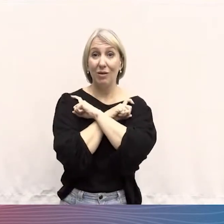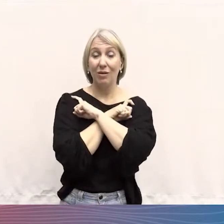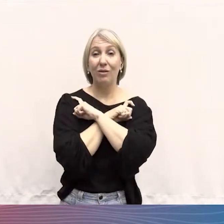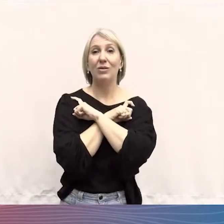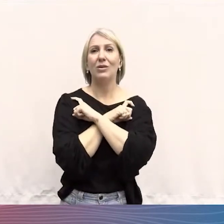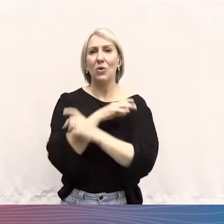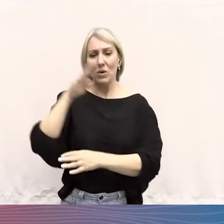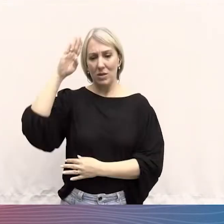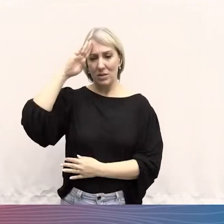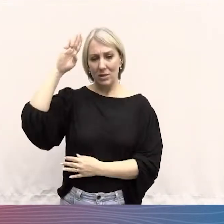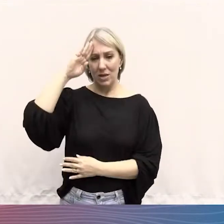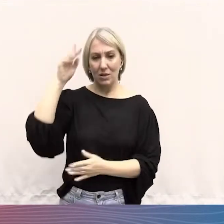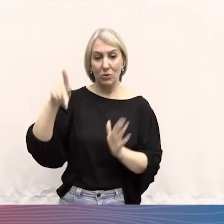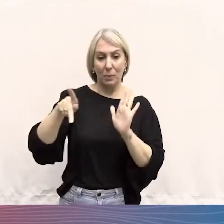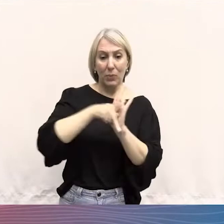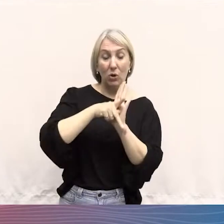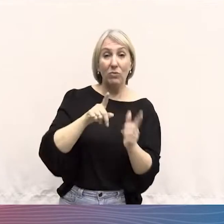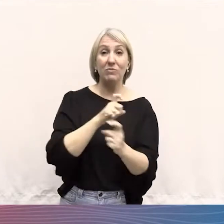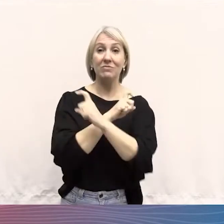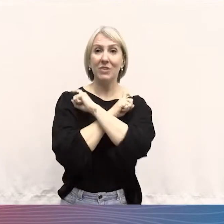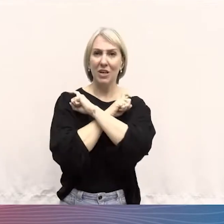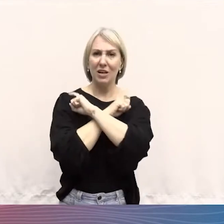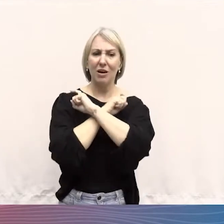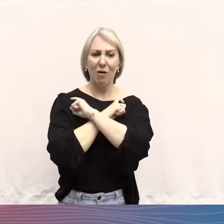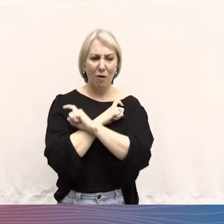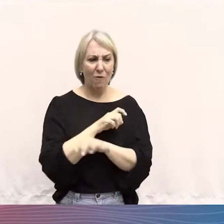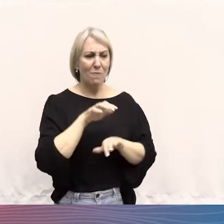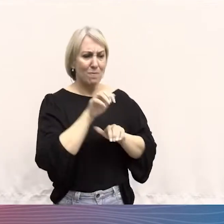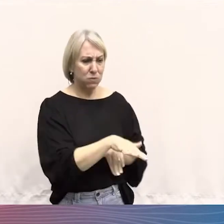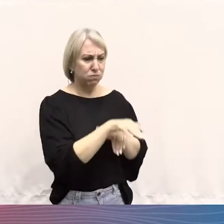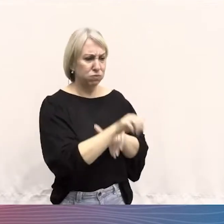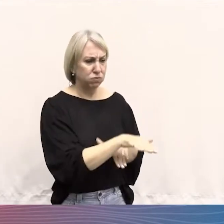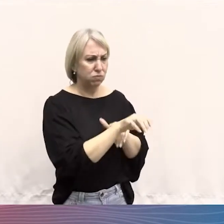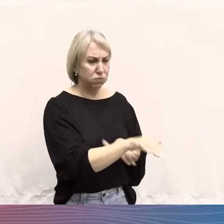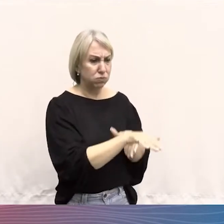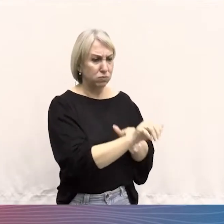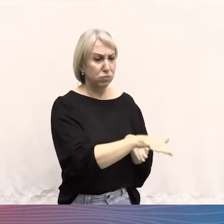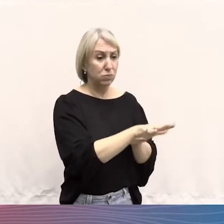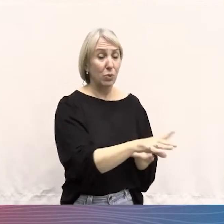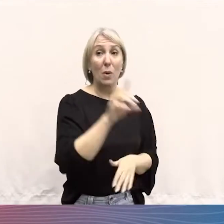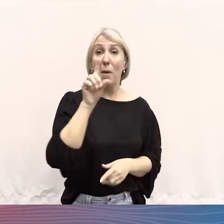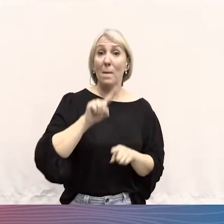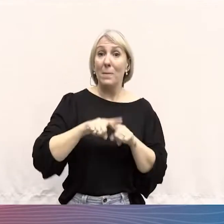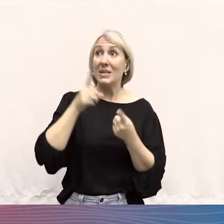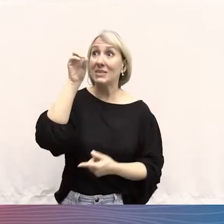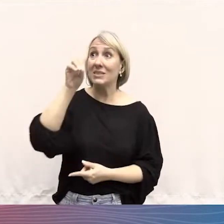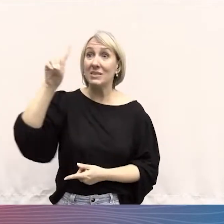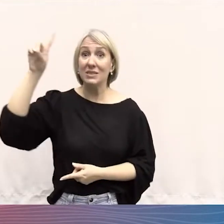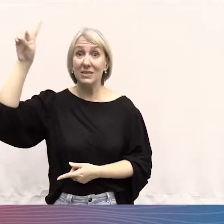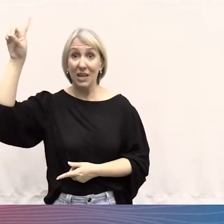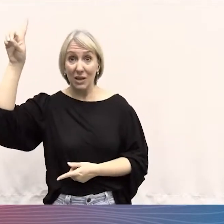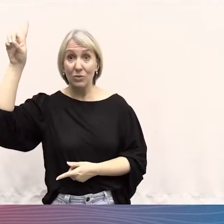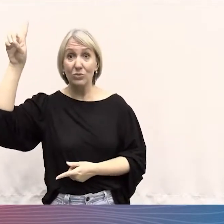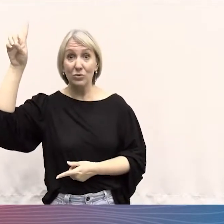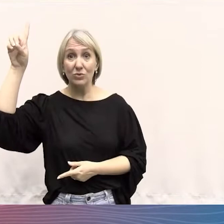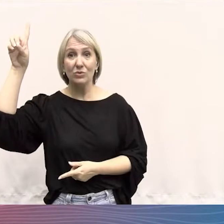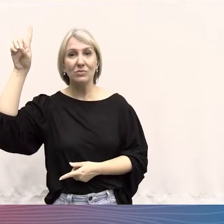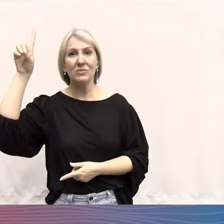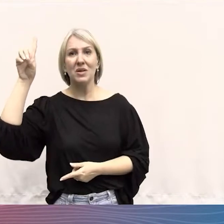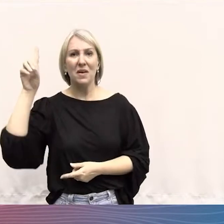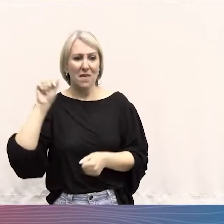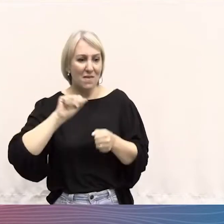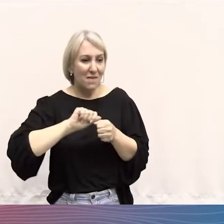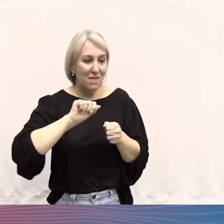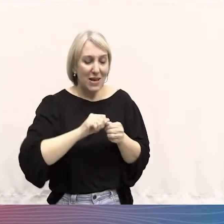para trazê-los de volta ao Egito. Mas o Senhor fez grande proeza no Mar Vermelho.